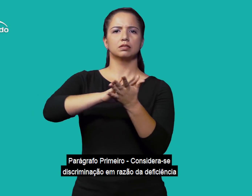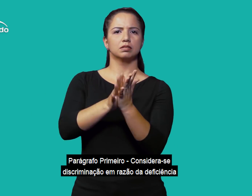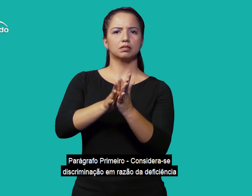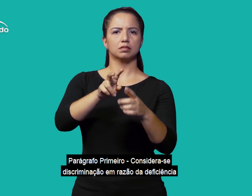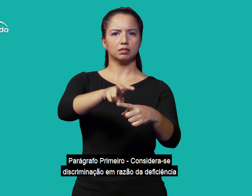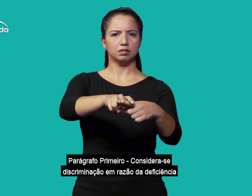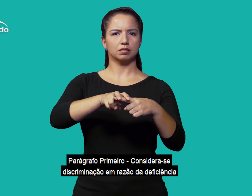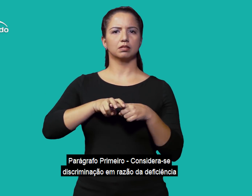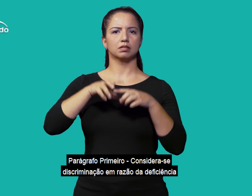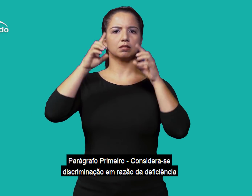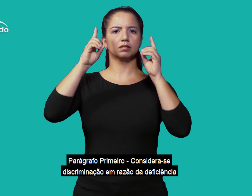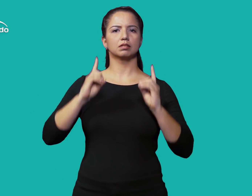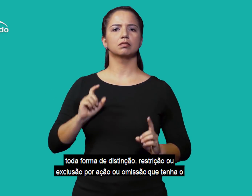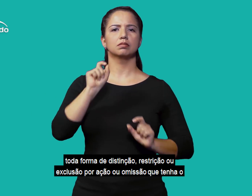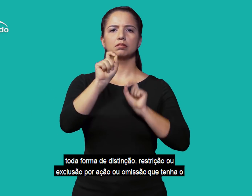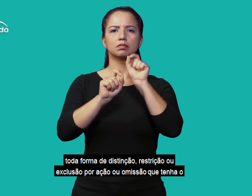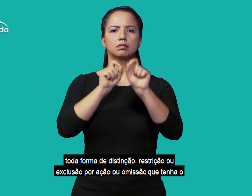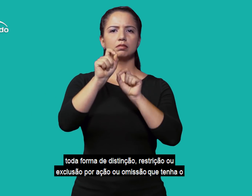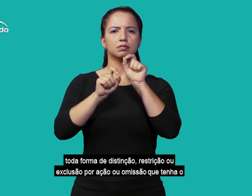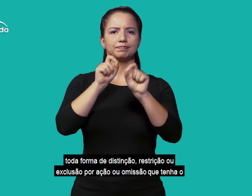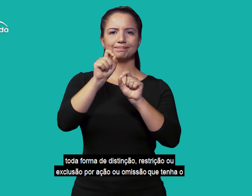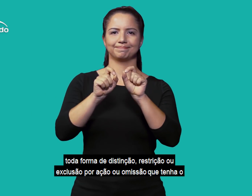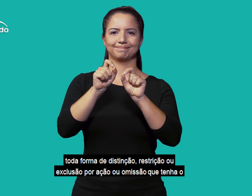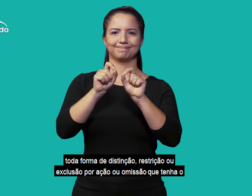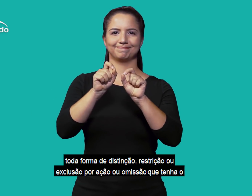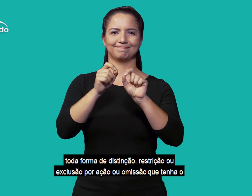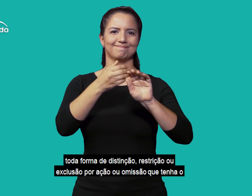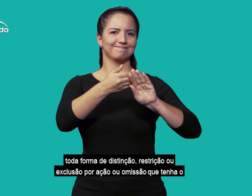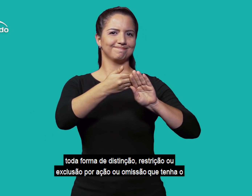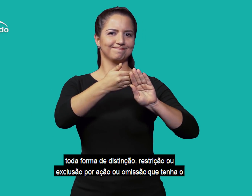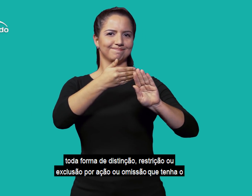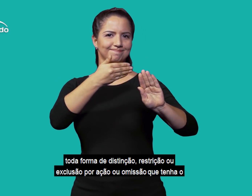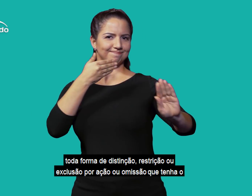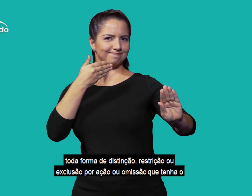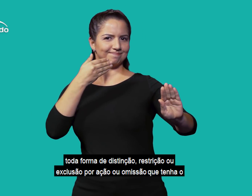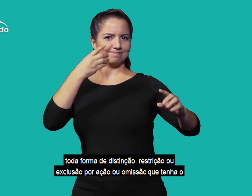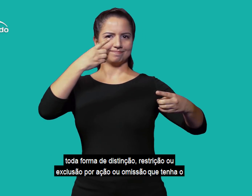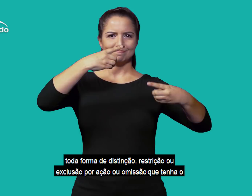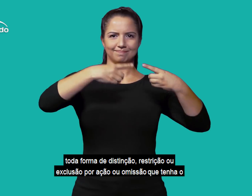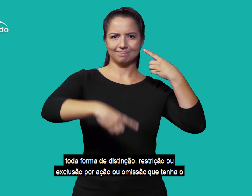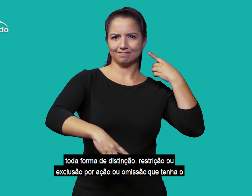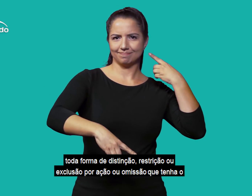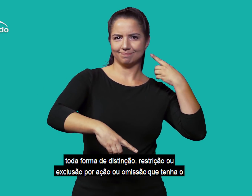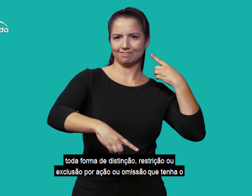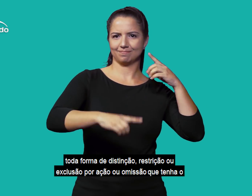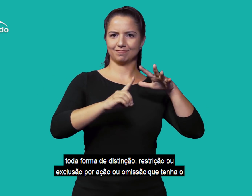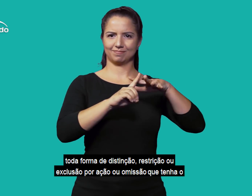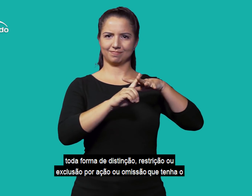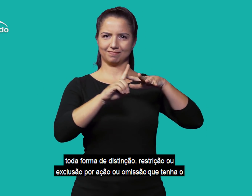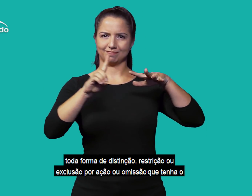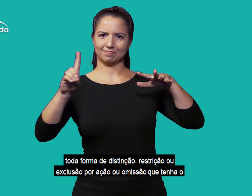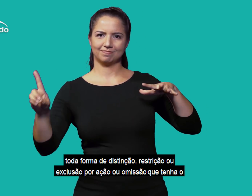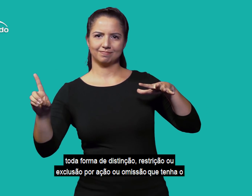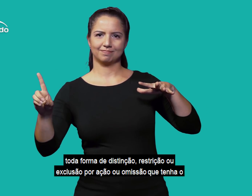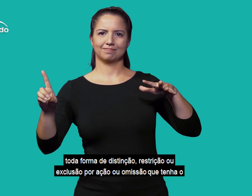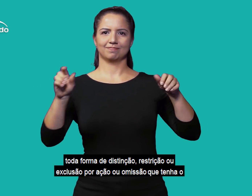razão da deficiência toda forma de distinção restrição ou exclusão por ação ou omissão que